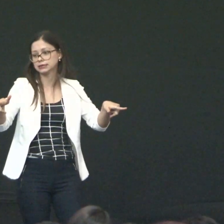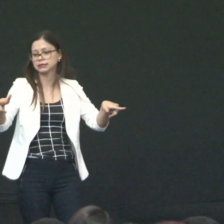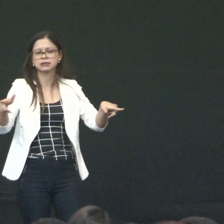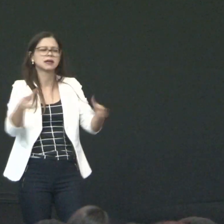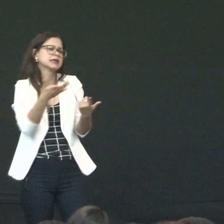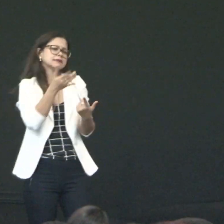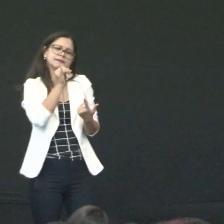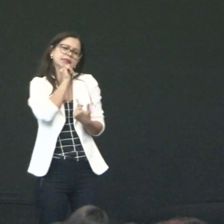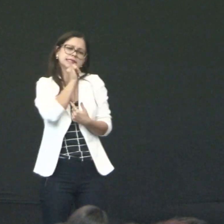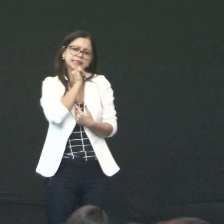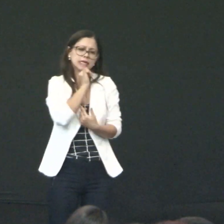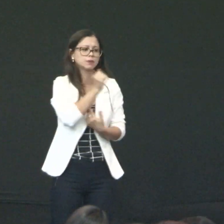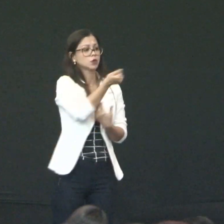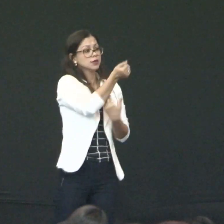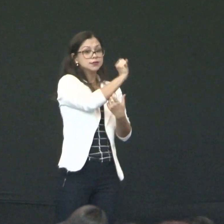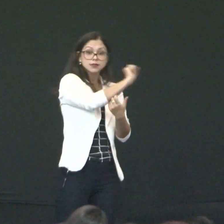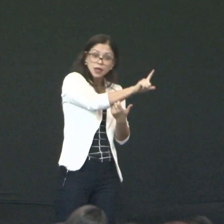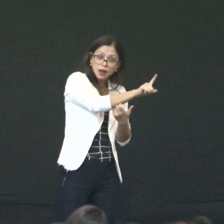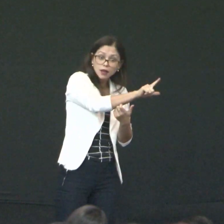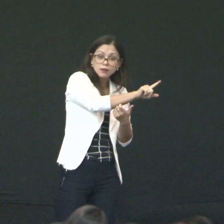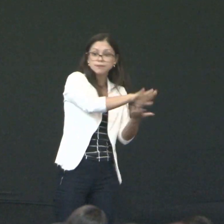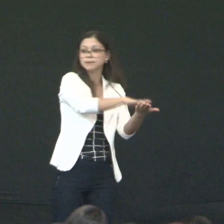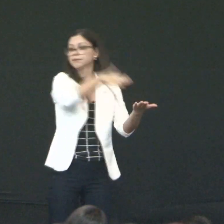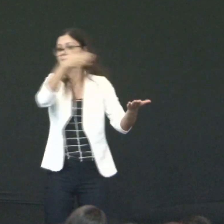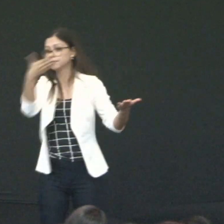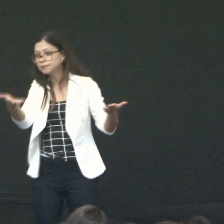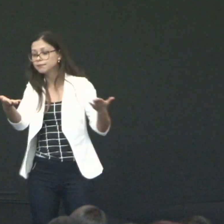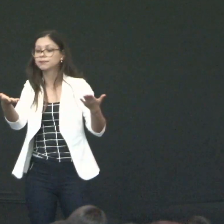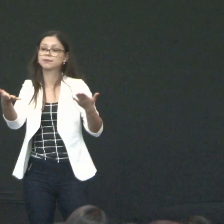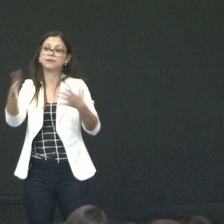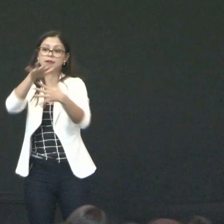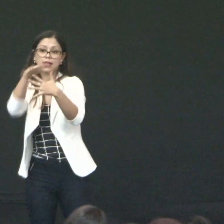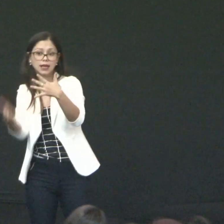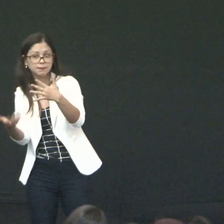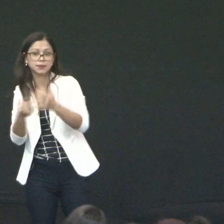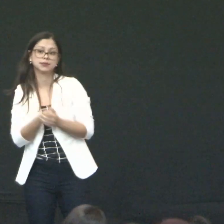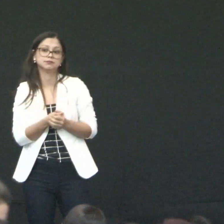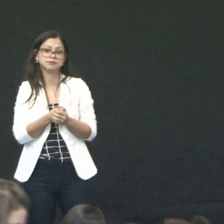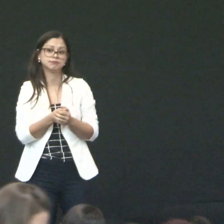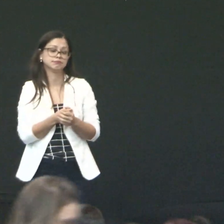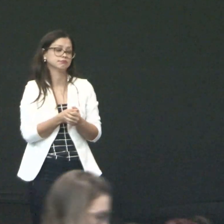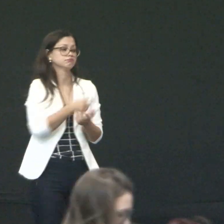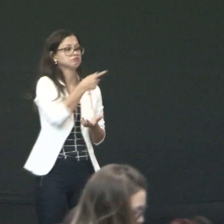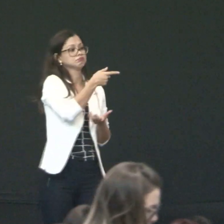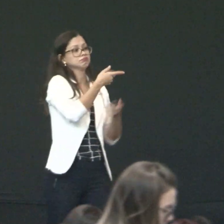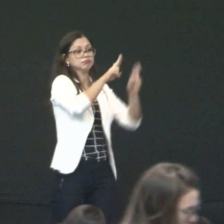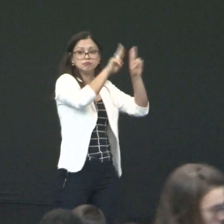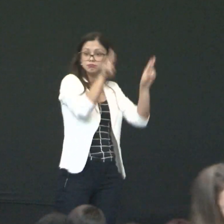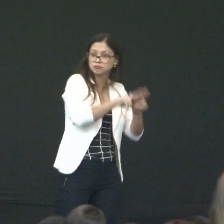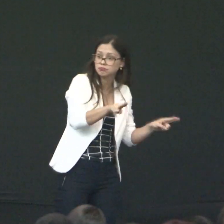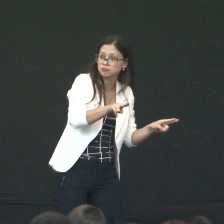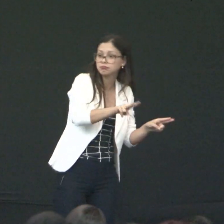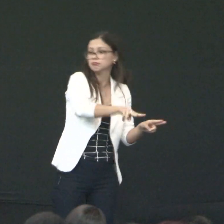línguas diferentes, como, por exemplo, a SL para Libras, ou Língua de